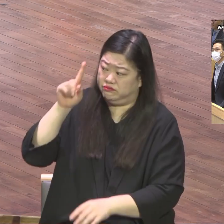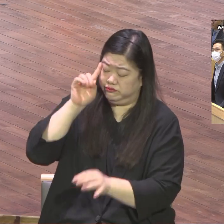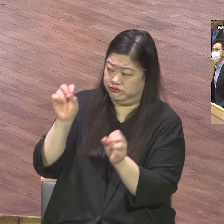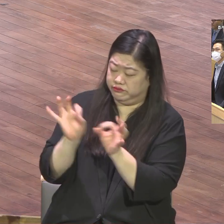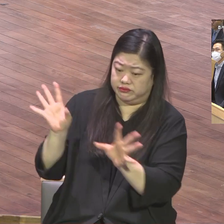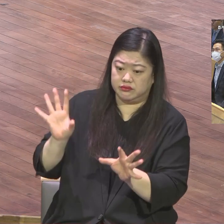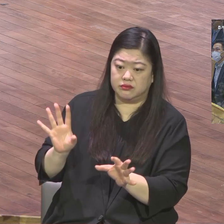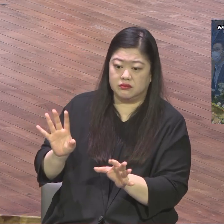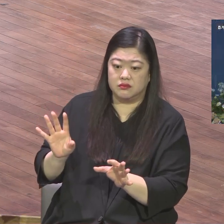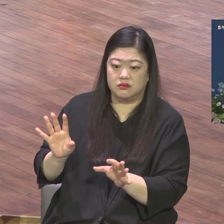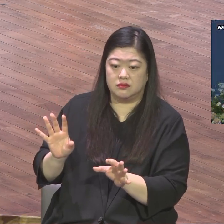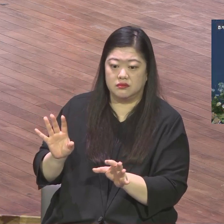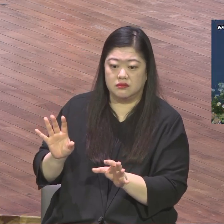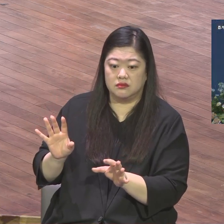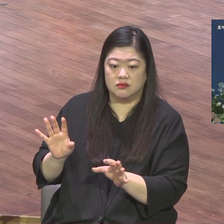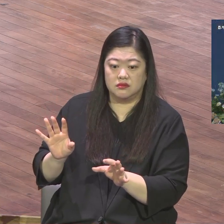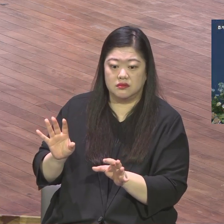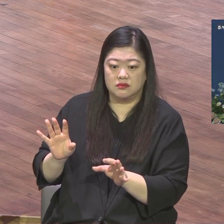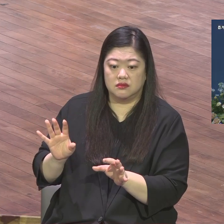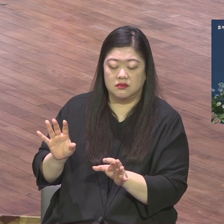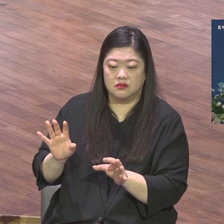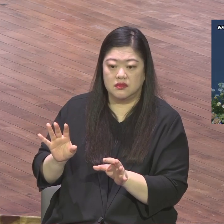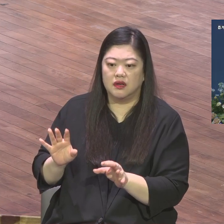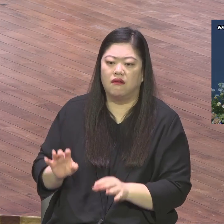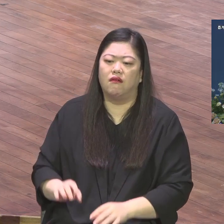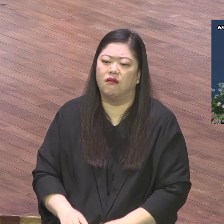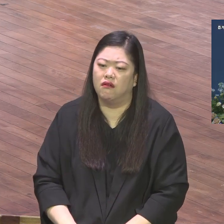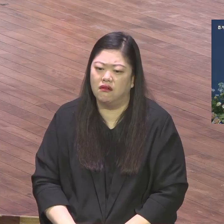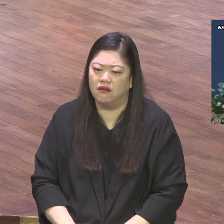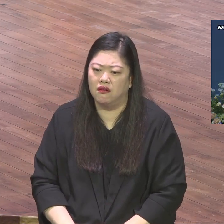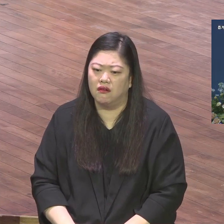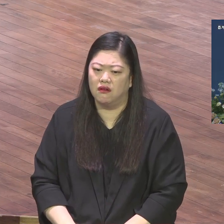그 뒷면 깔려있죠. 그러니까